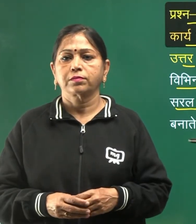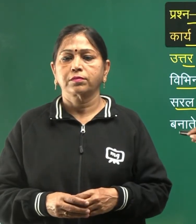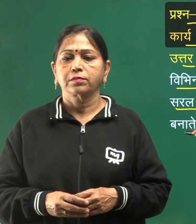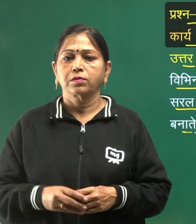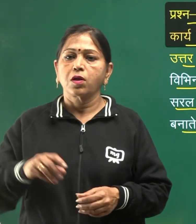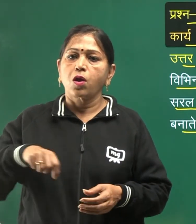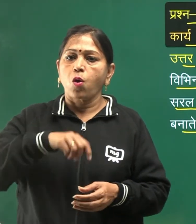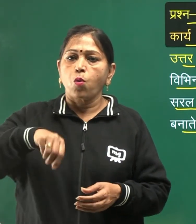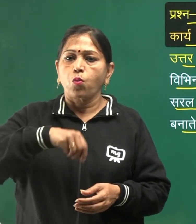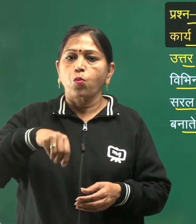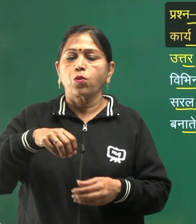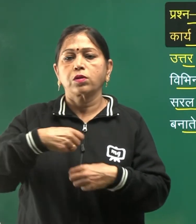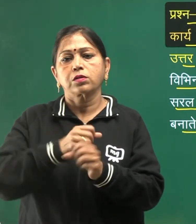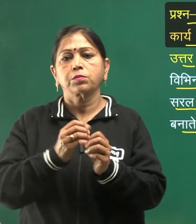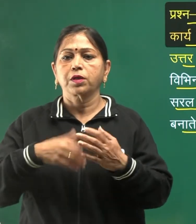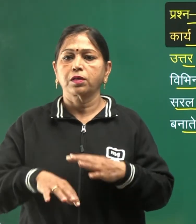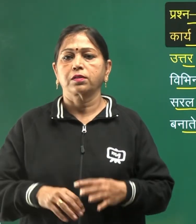घुलनशील बनाते हैं।